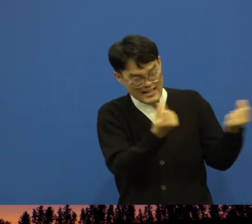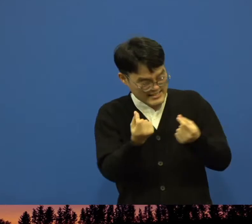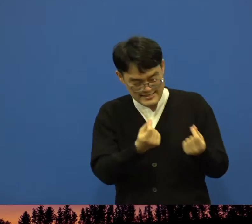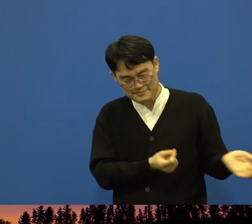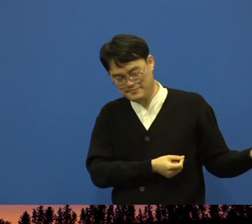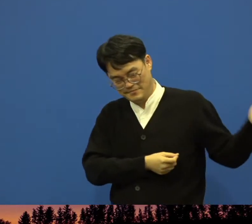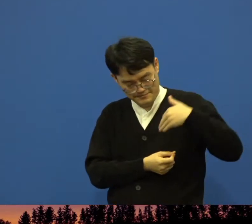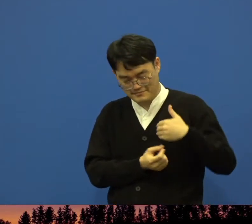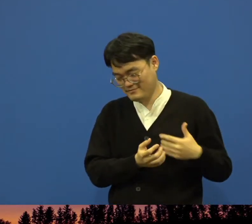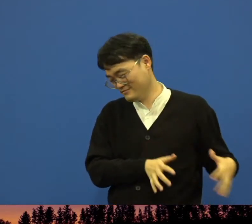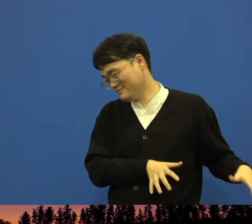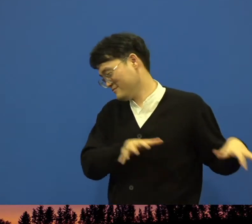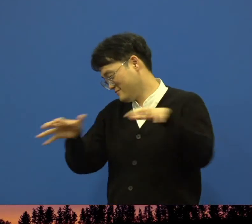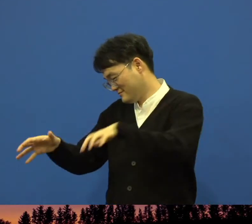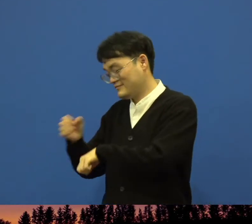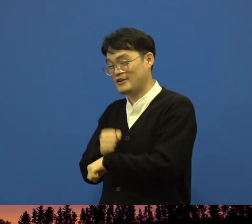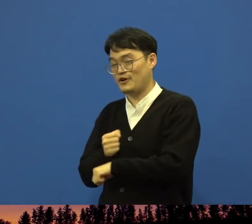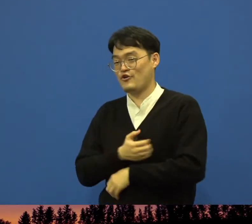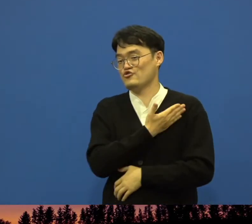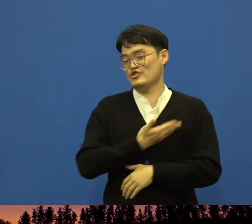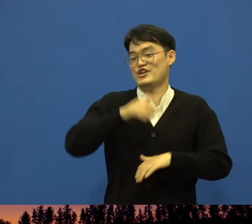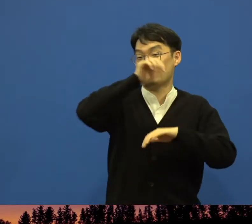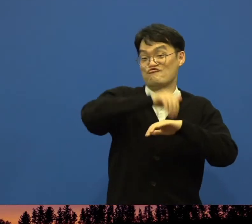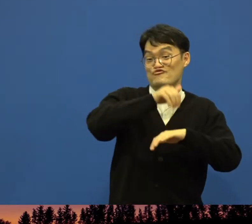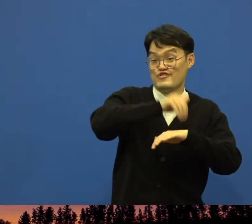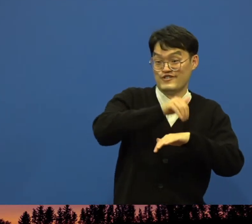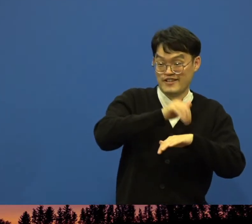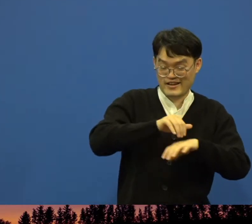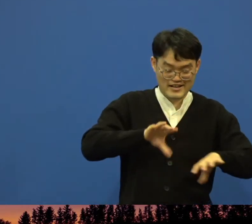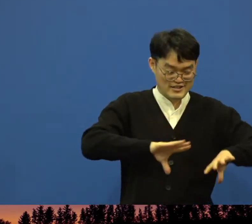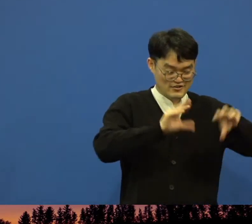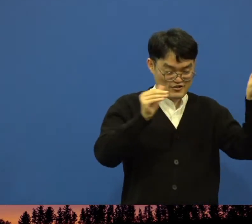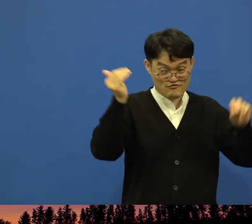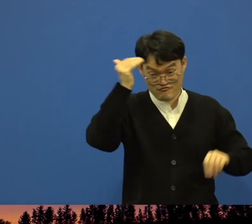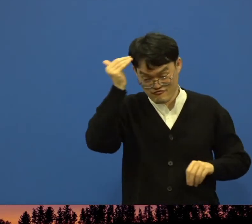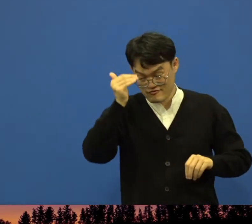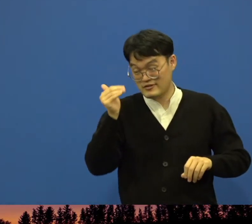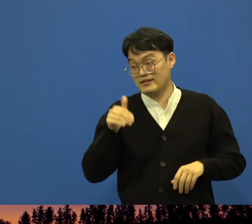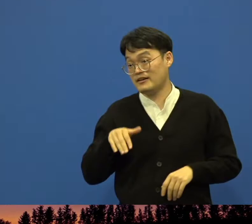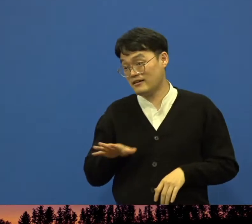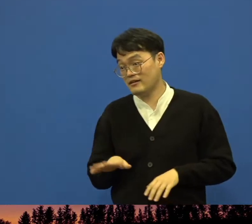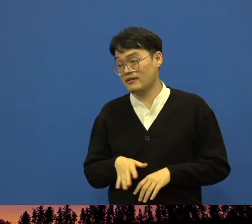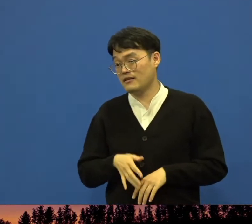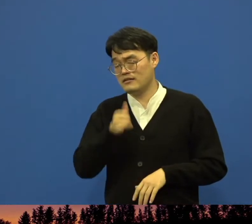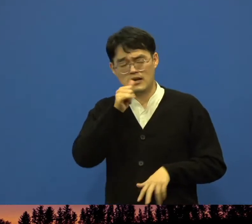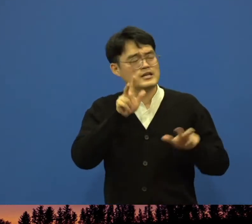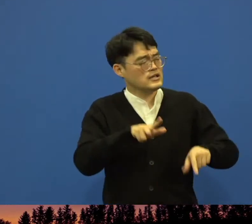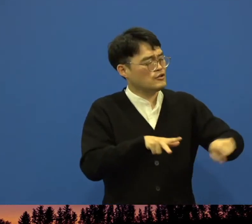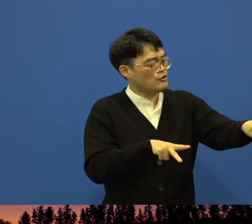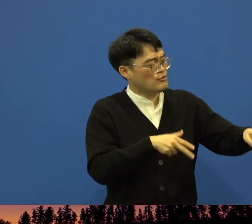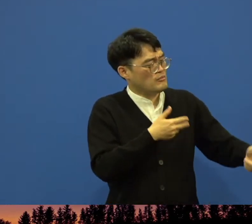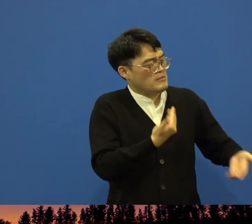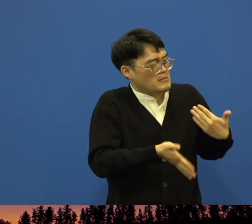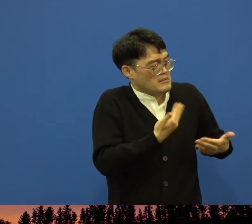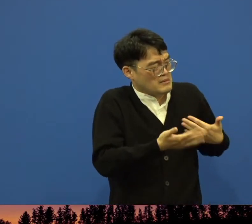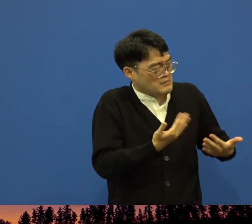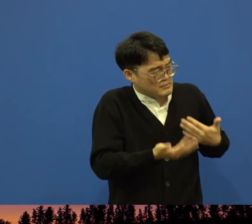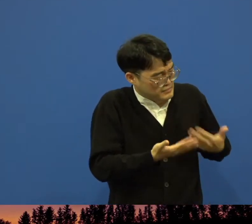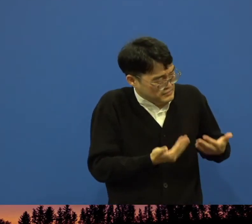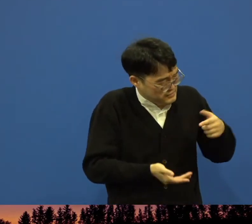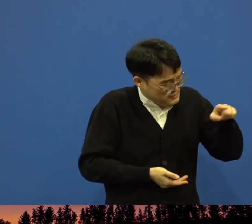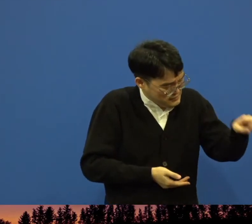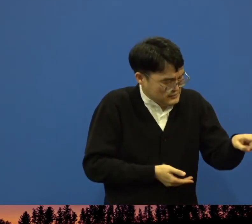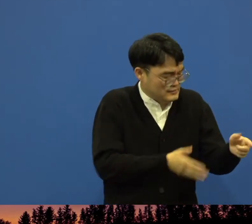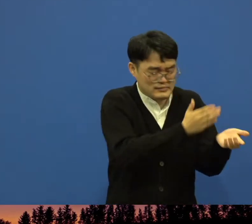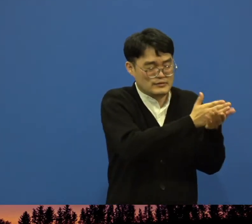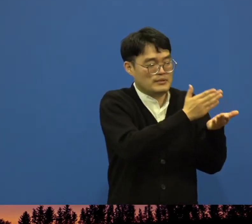막 우리는 막 제자 훈련 코스에 그것도 넣고 막 그랬어요. 그랬는데 이게 빠져나오라는 거예요. 빠져나오라는 거죠. 거기에서 빠져나오라는